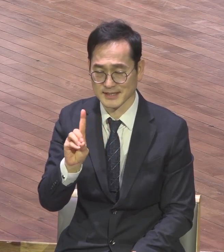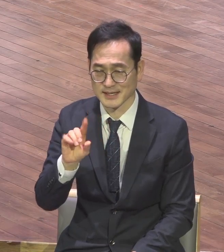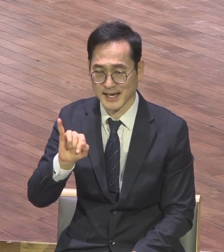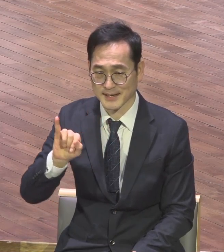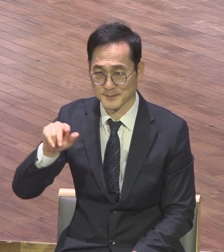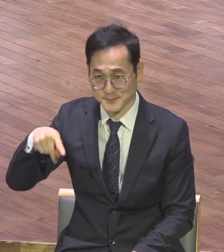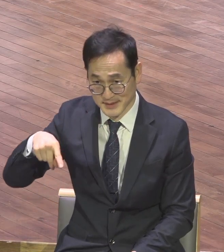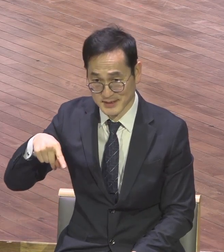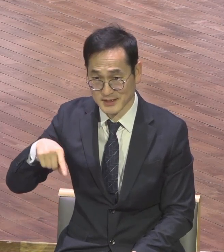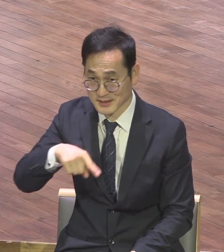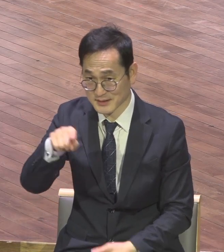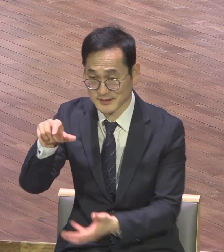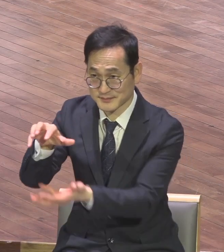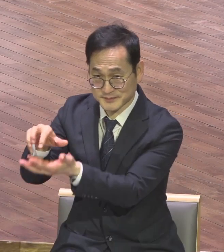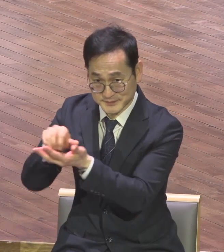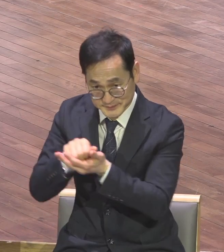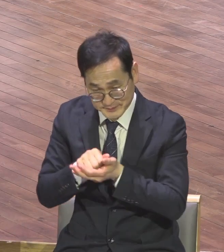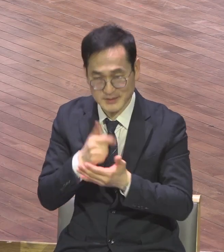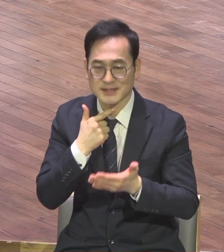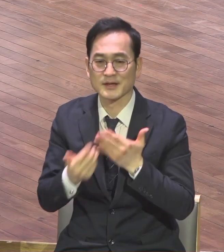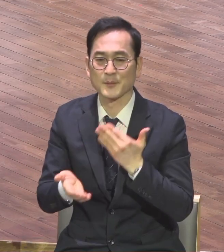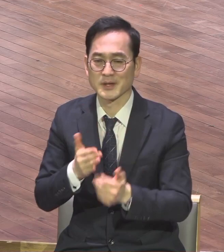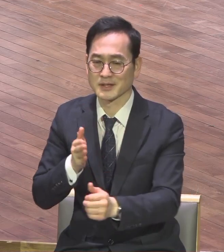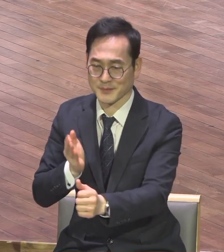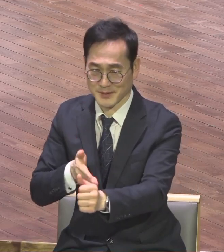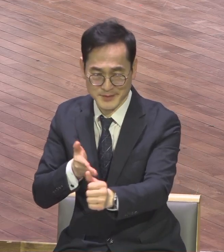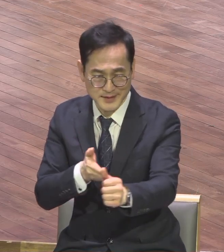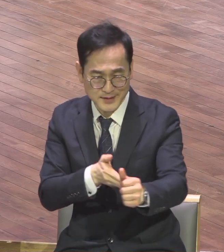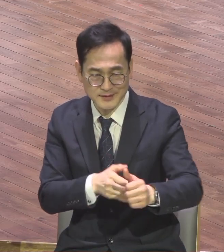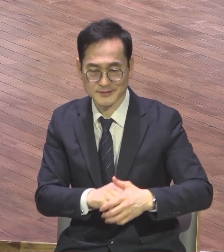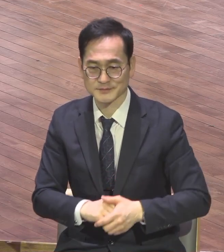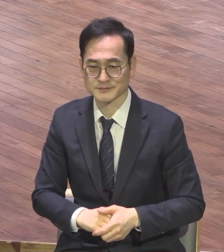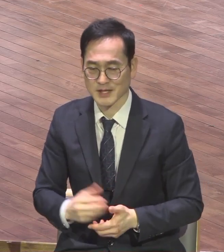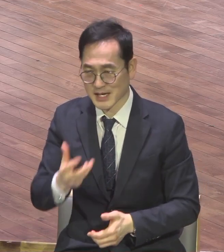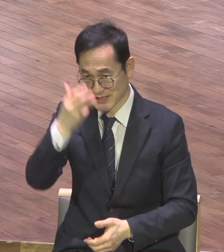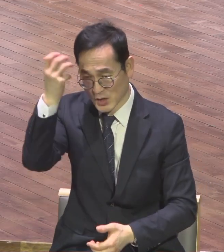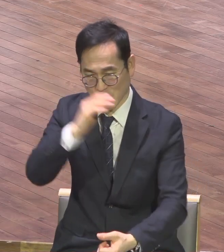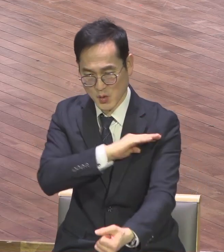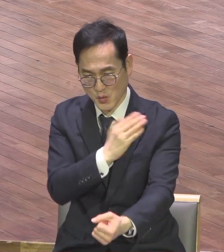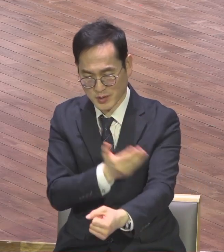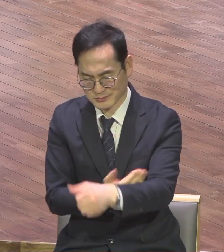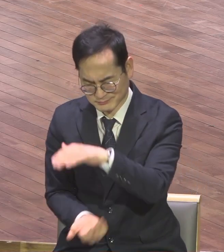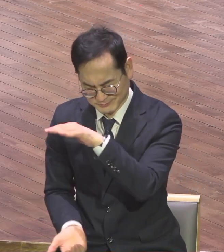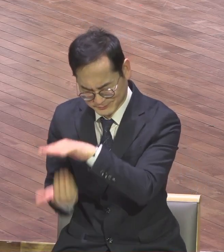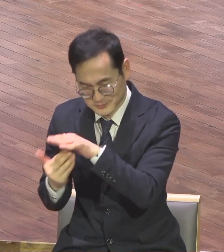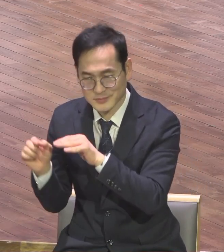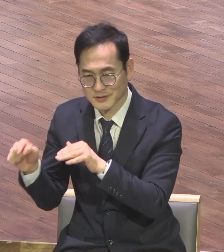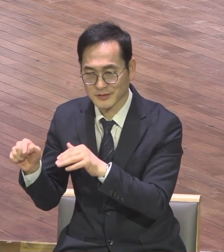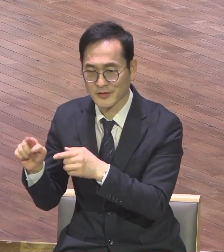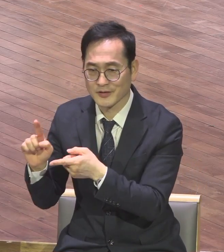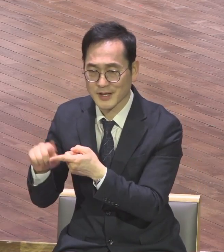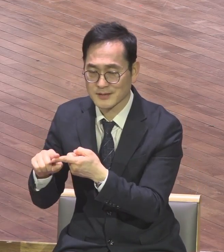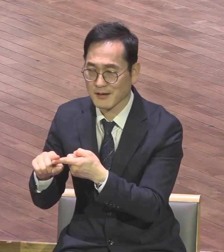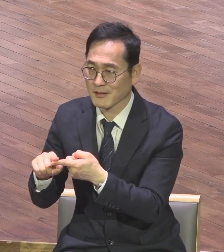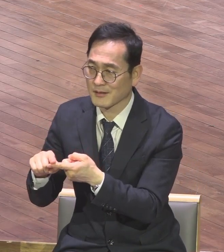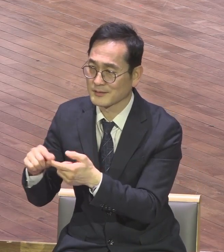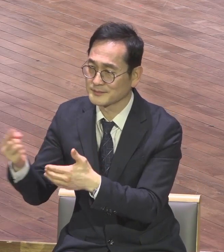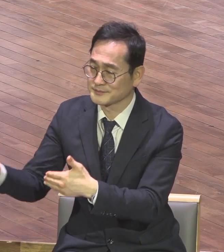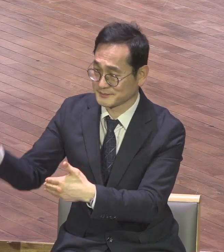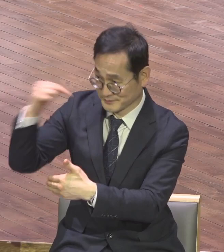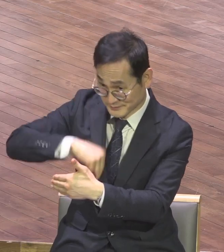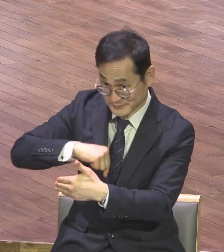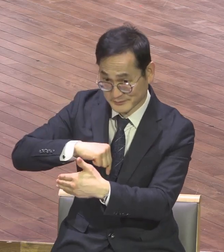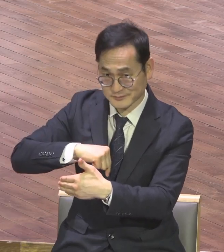있기를 바랍니다. 모든 것을 초월하는 성령의 권능을 힘입게 되면 누구나 가능합니다. 이